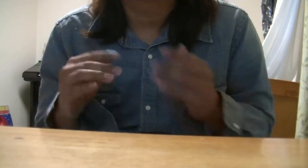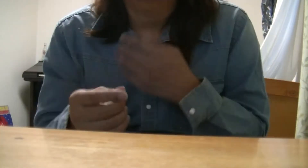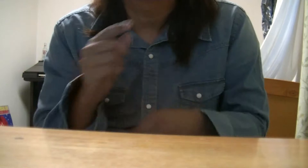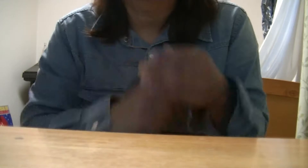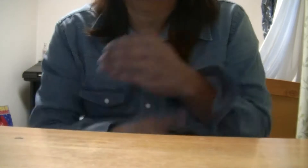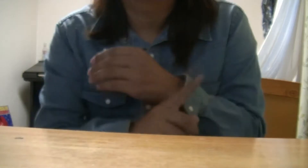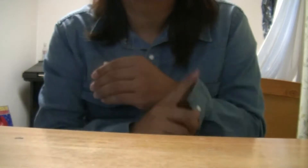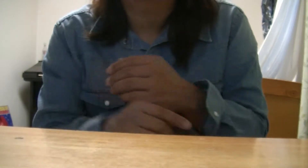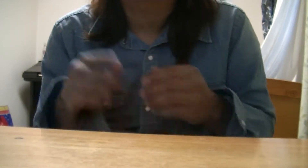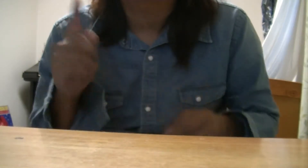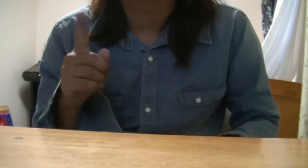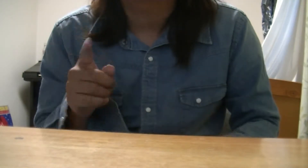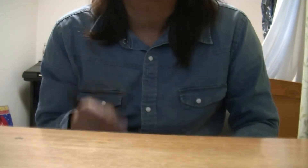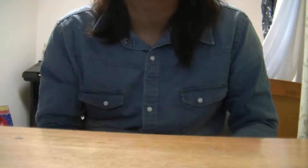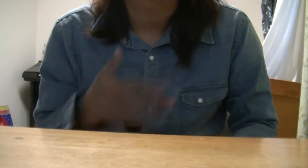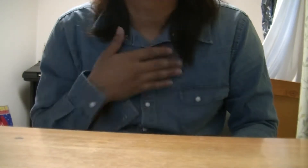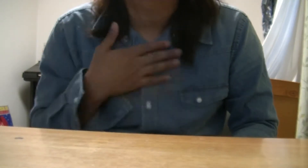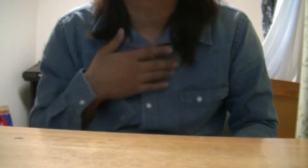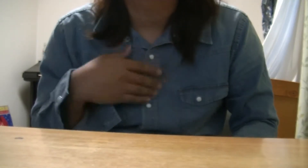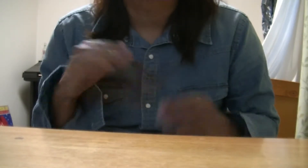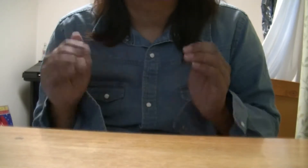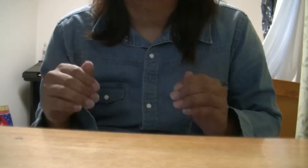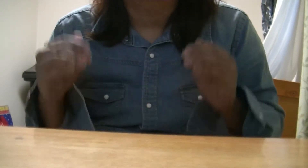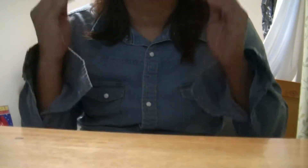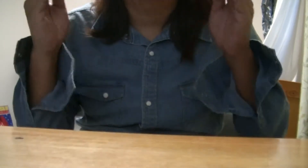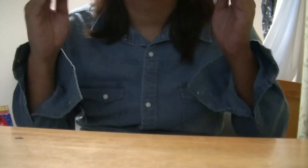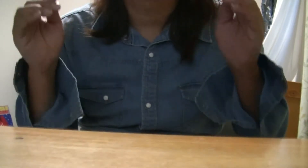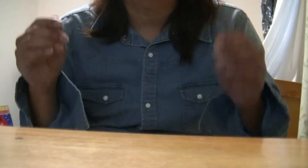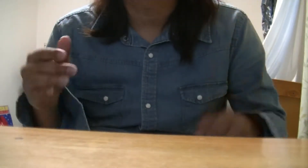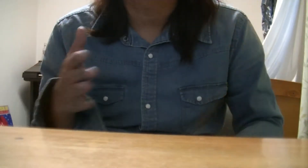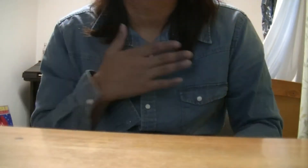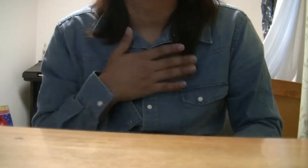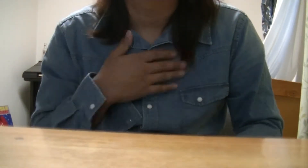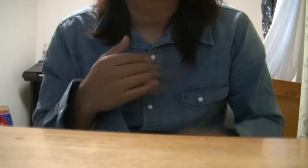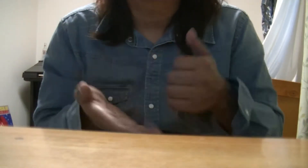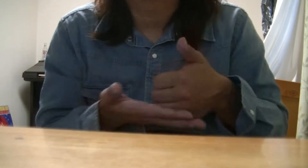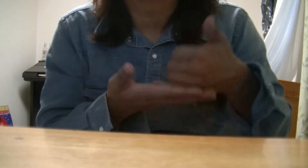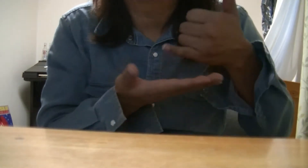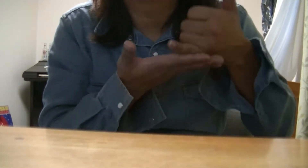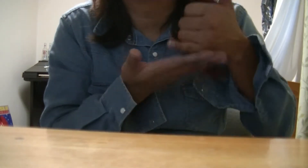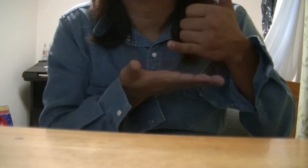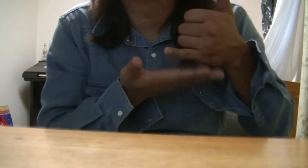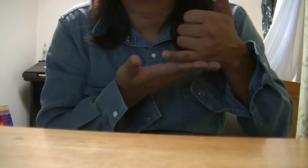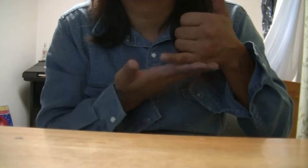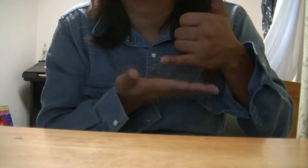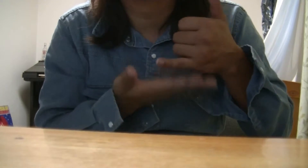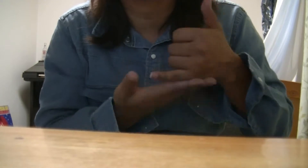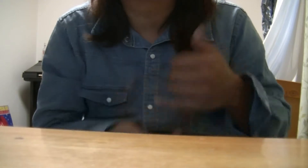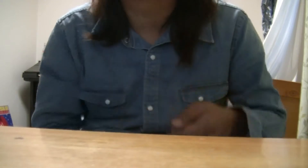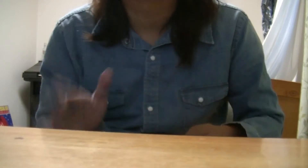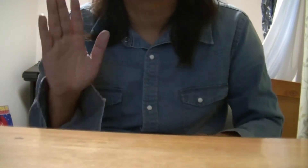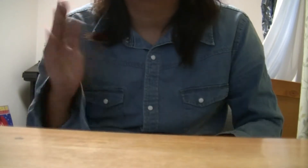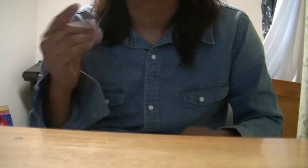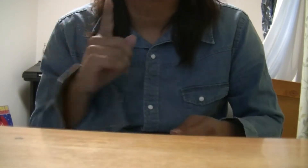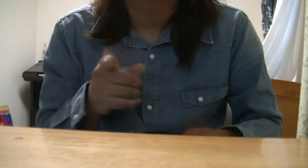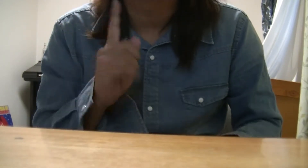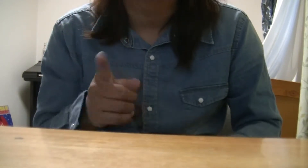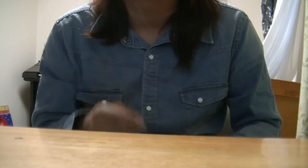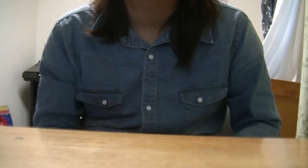ね。自分よりすごいプレイヤーを育てるためにいるんでしょ、店長って。そうですよね。でもはっきり言いますよ、部下はそう思って